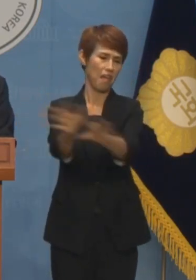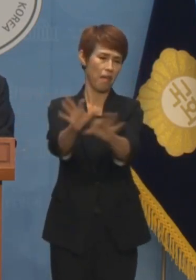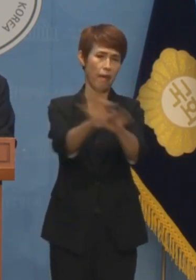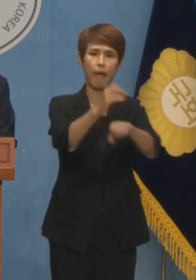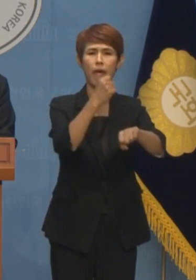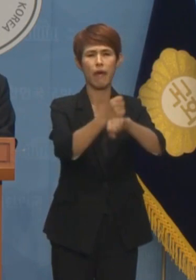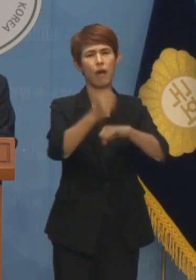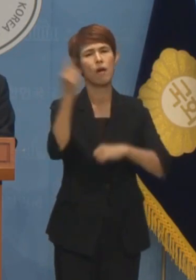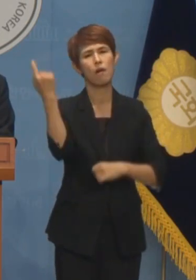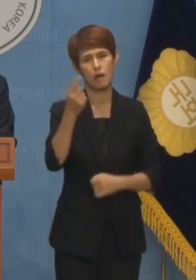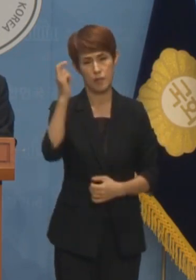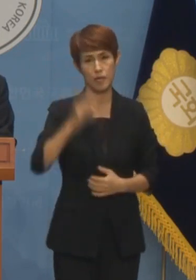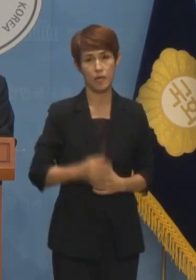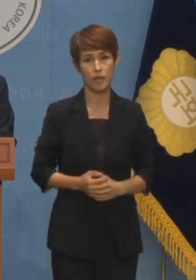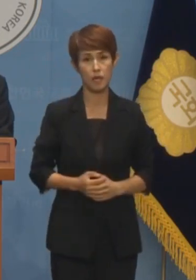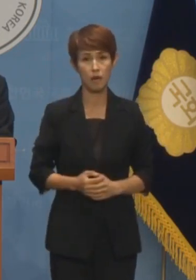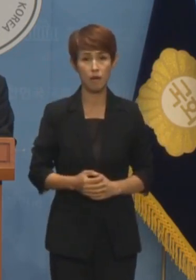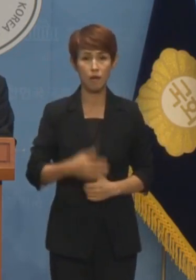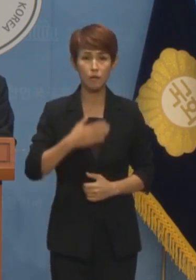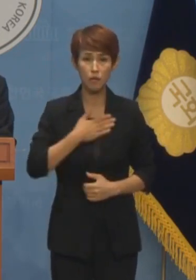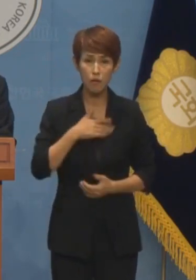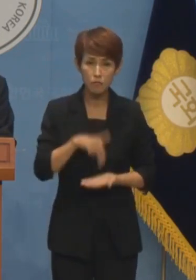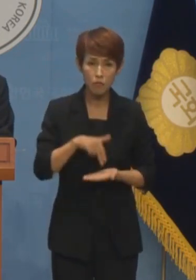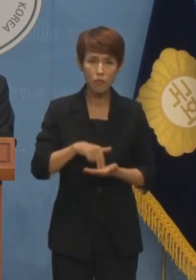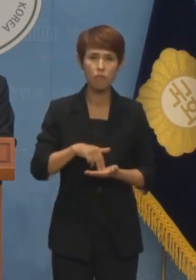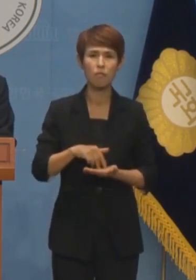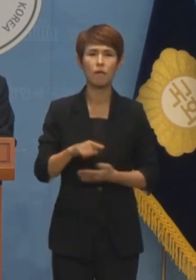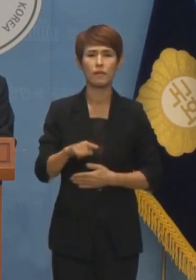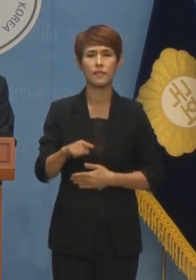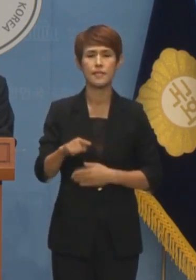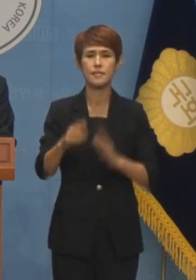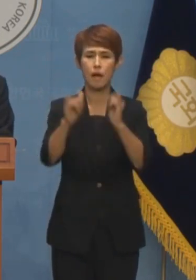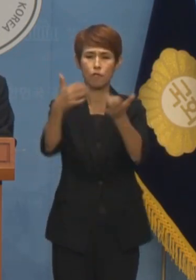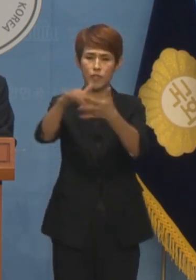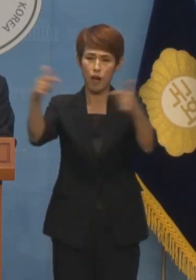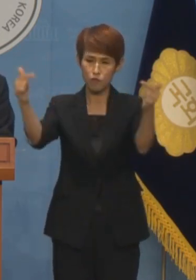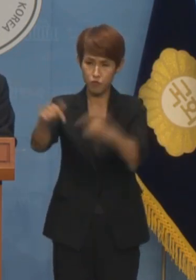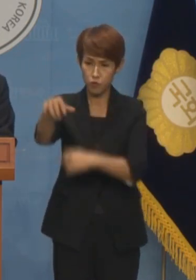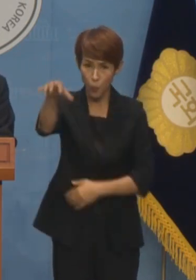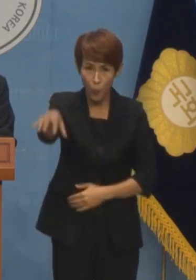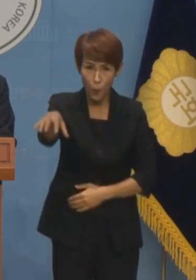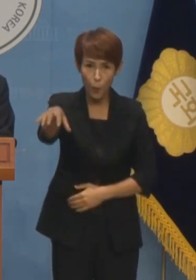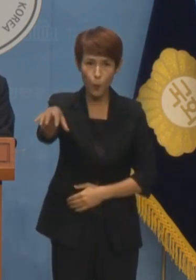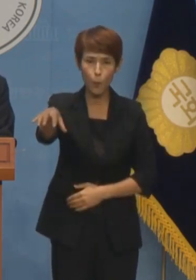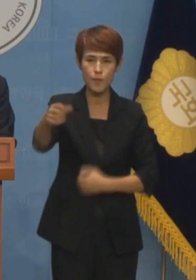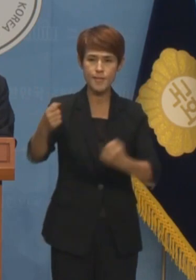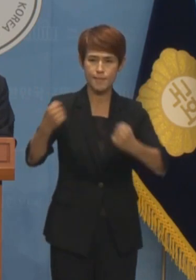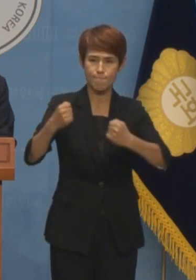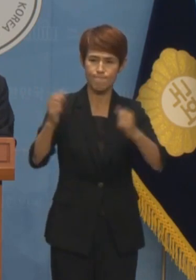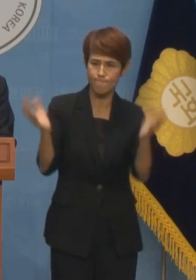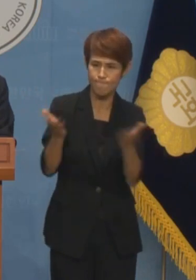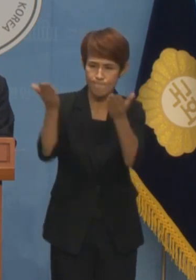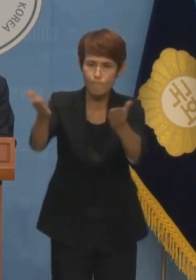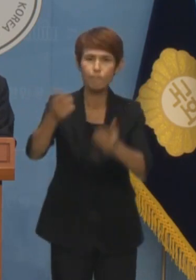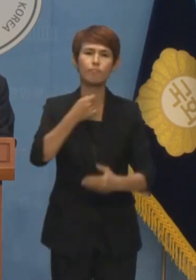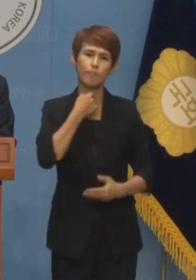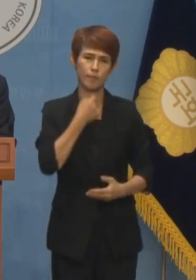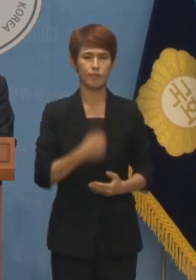것입니다. 저는 소외되고 외면되어 왔던 인구 감소 지역에 활력을 불어넣고